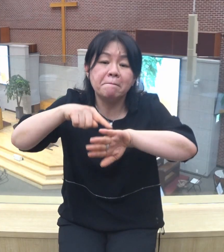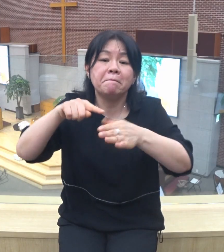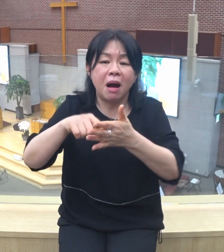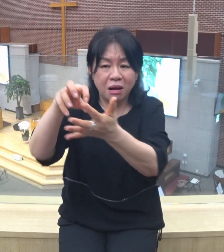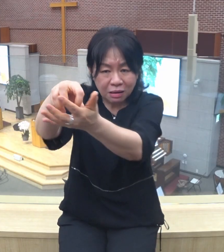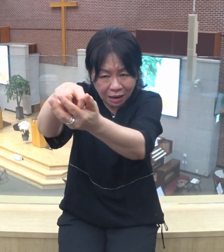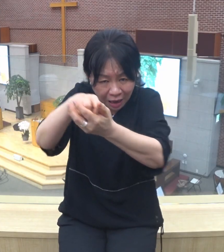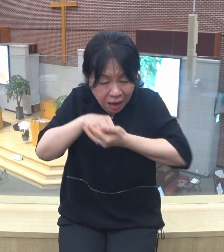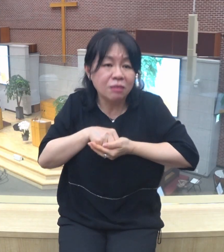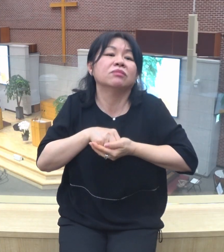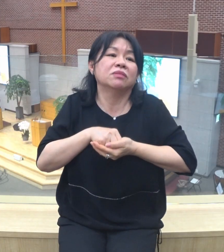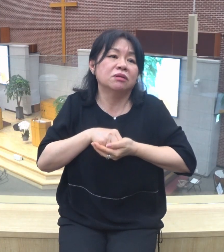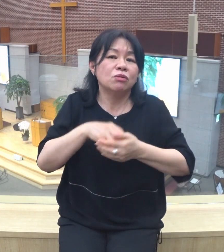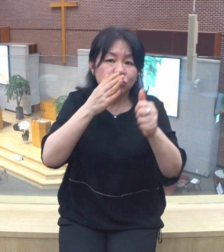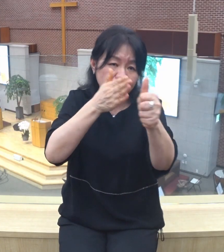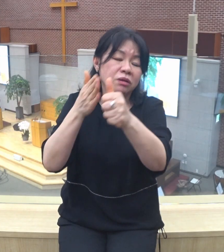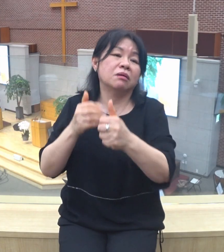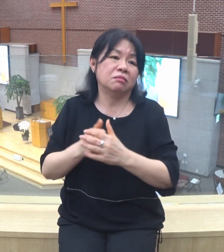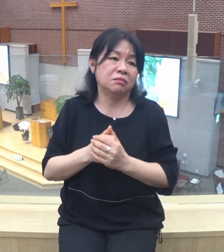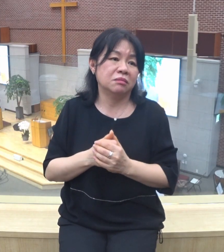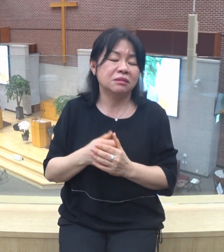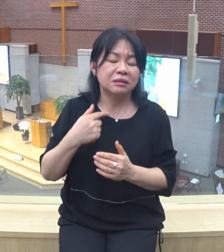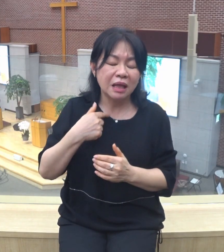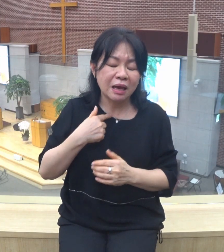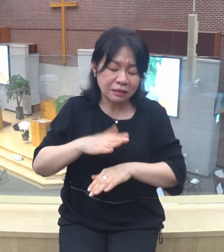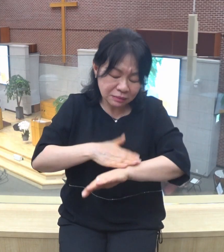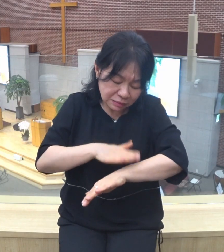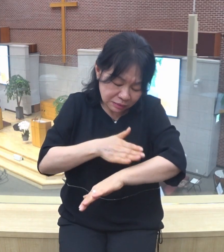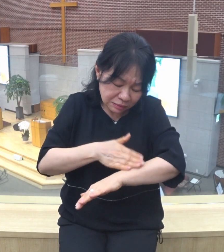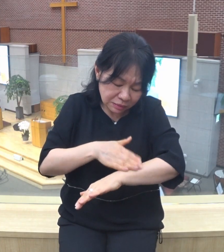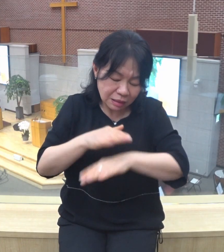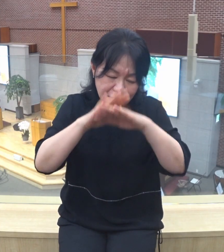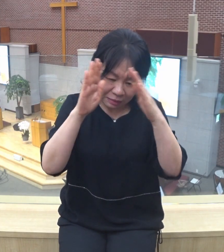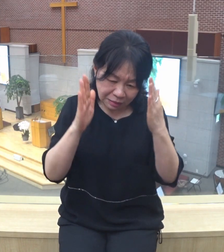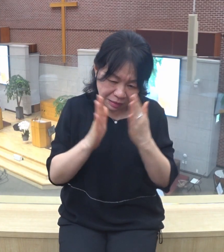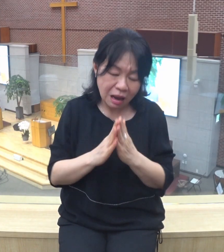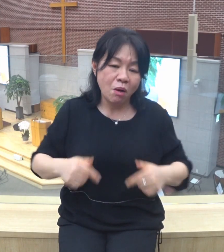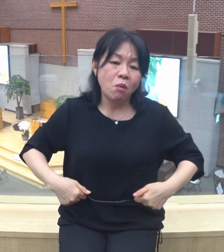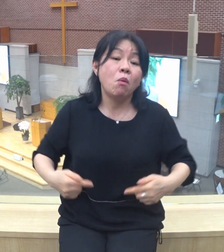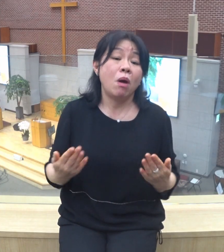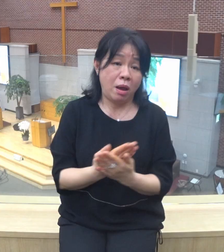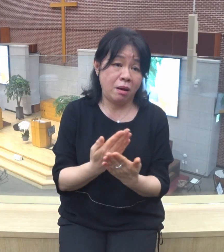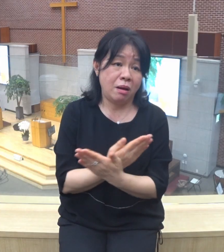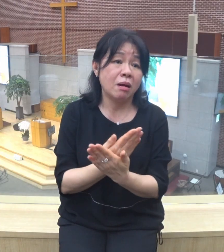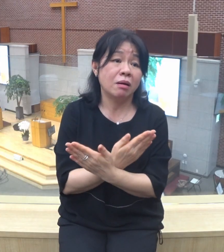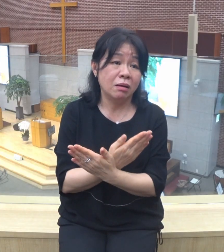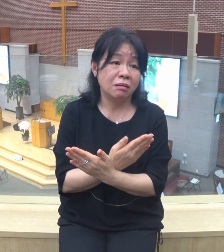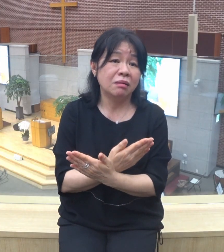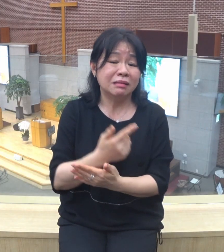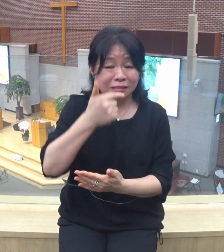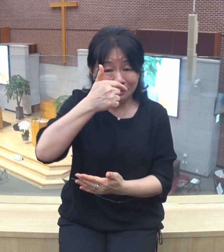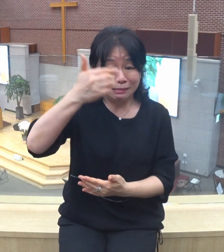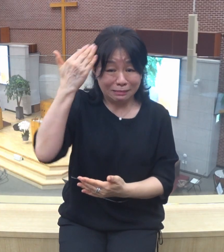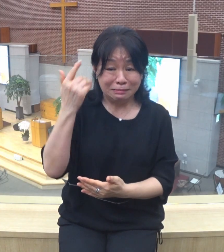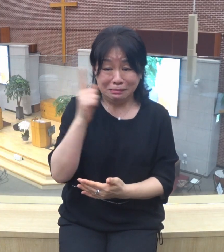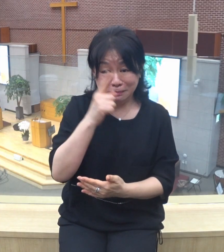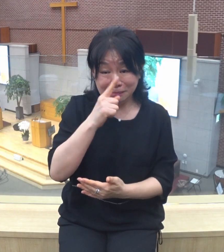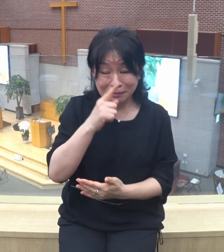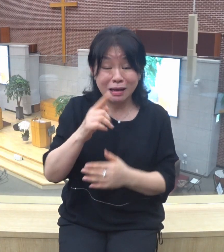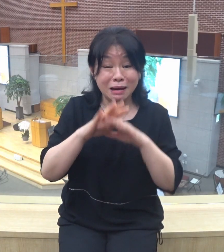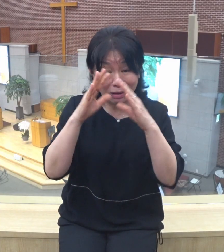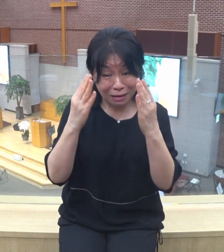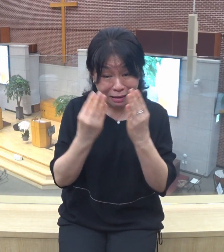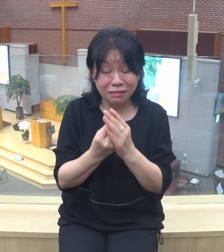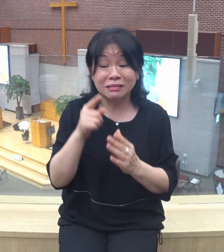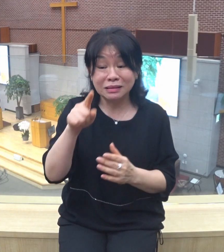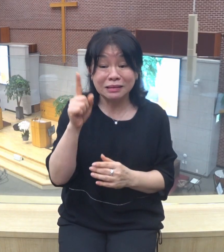내가 나를 미워했던 삶의 관성을 거슬러서 고집을 버리고 상처에 얽매이지 않고 진리가 아닌 것들에 귀